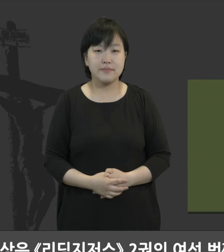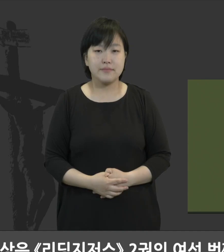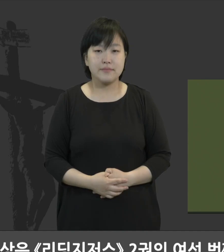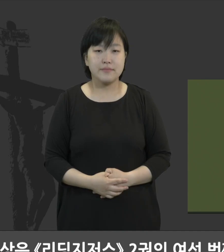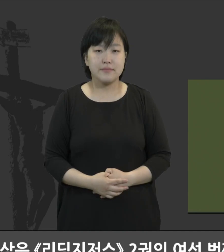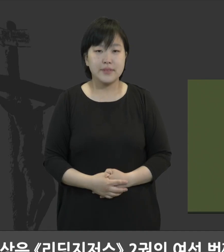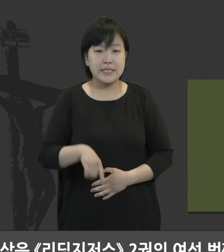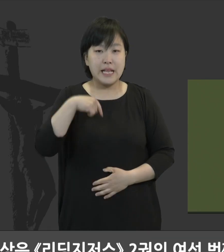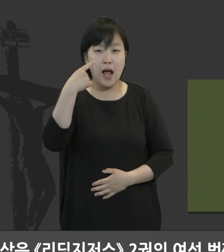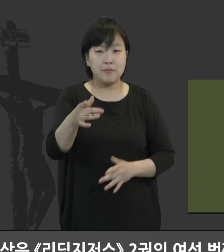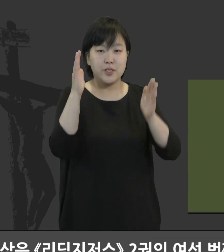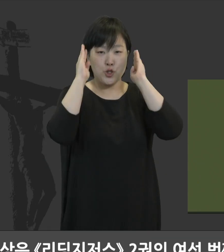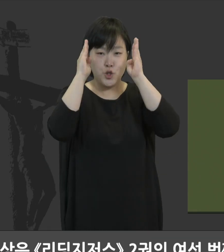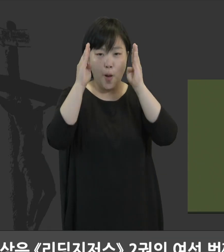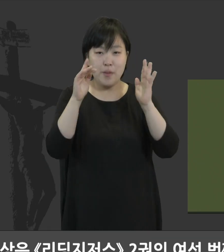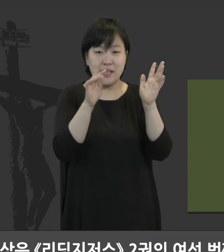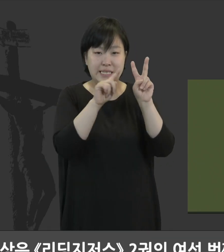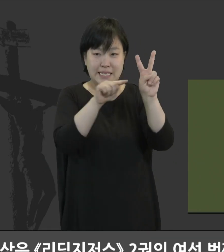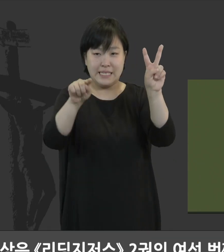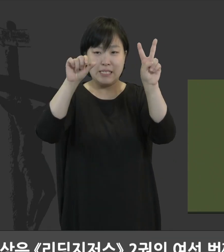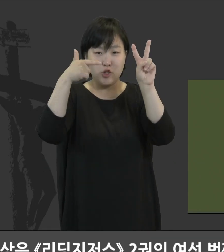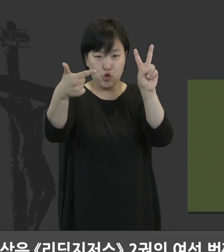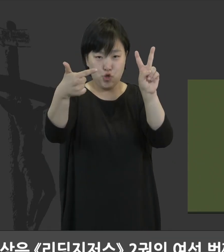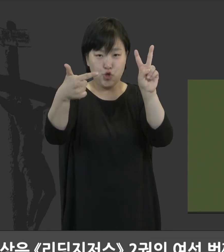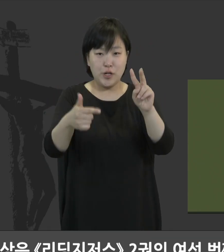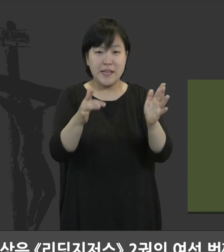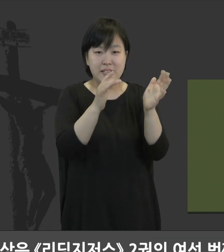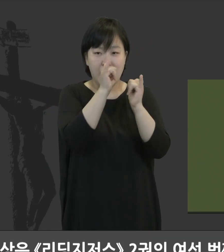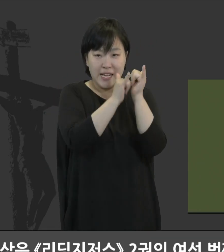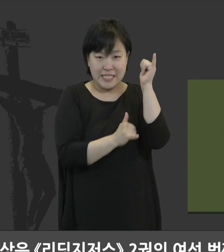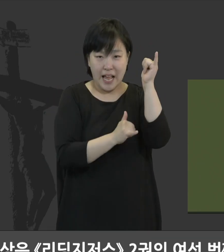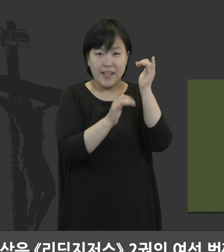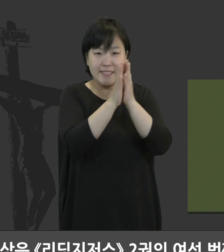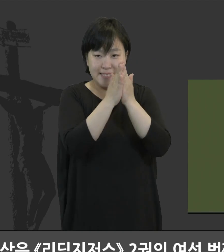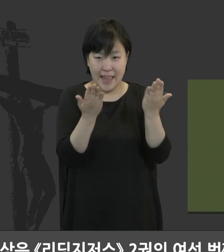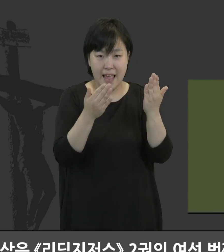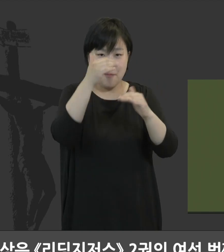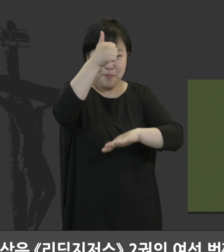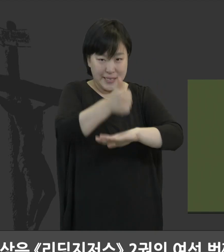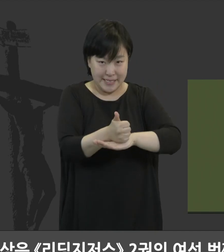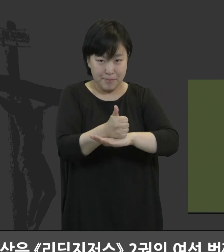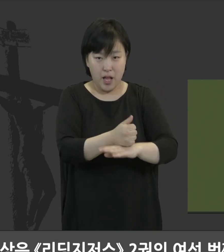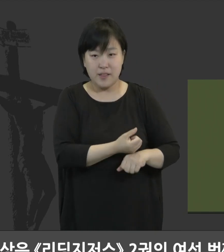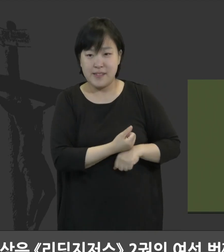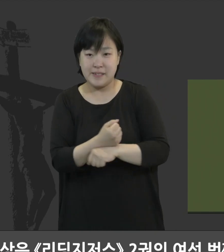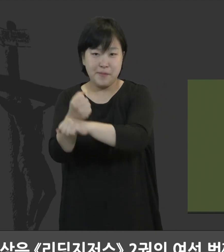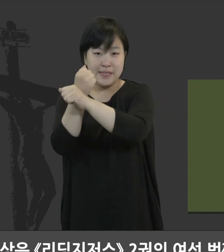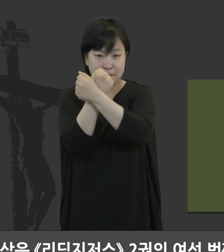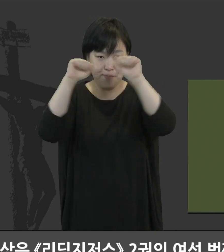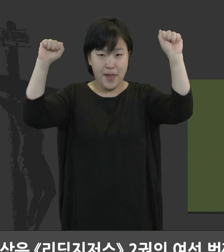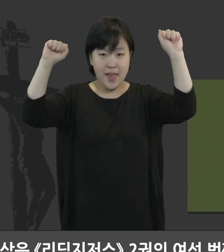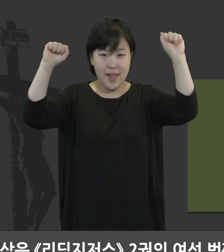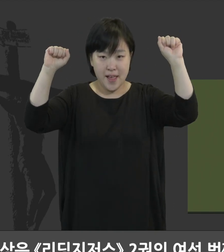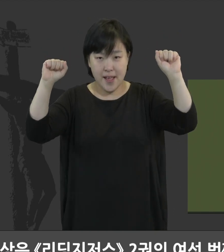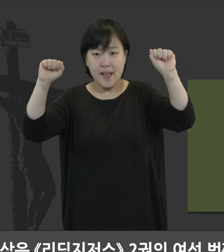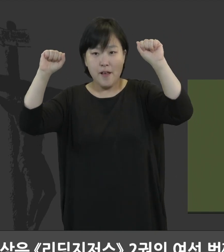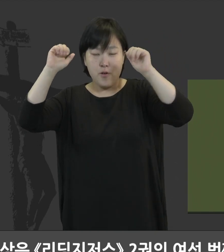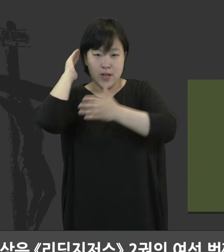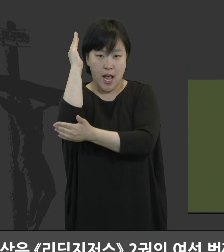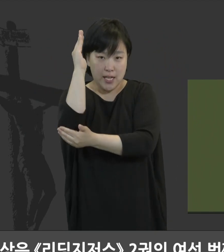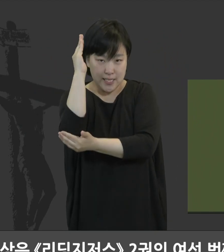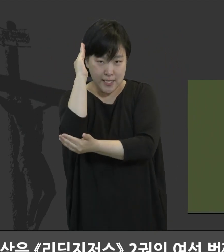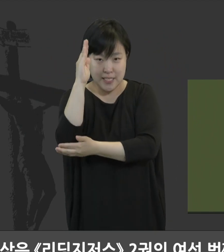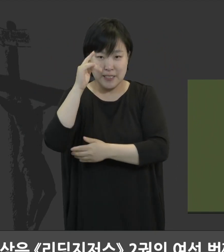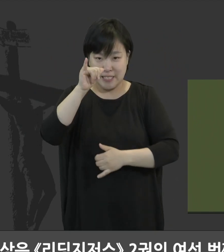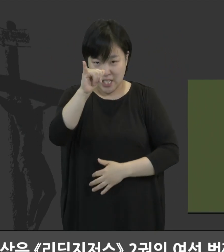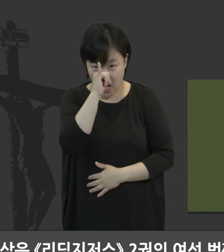다음 영상은 리딩 지저스 2권의 6번째 수업으로 역대기서 마지막 장에 기록된 유배기와 포로 귀환